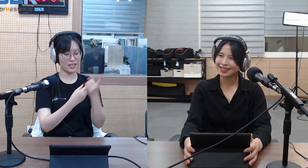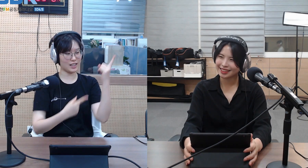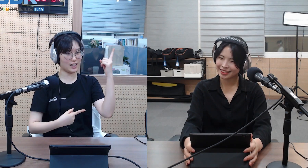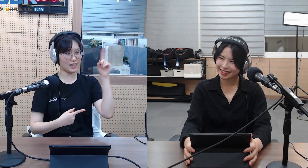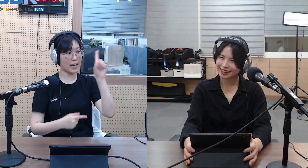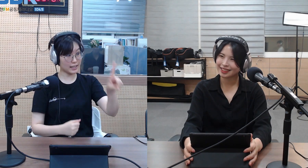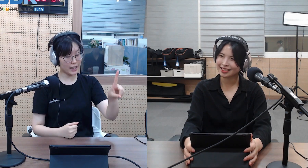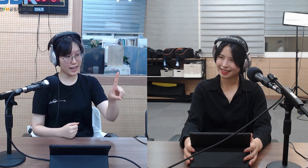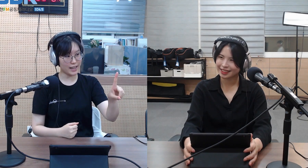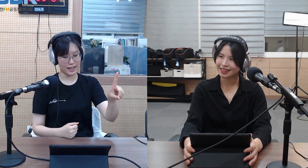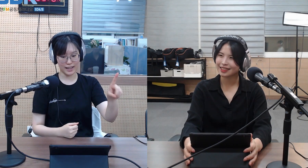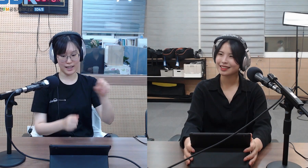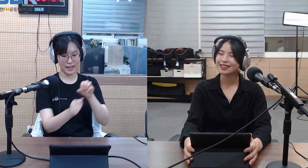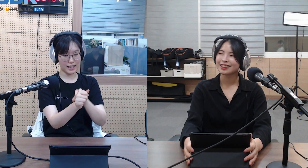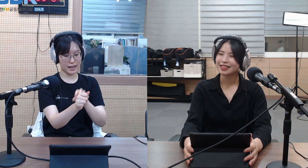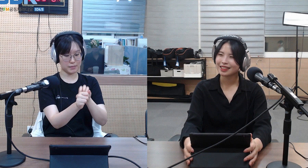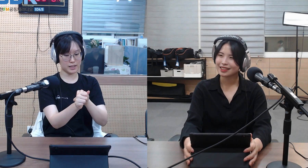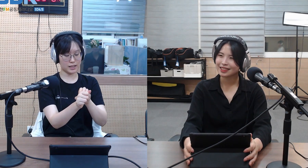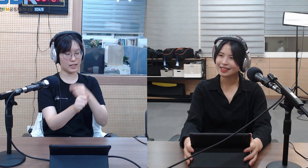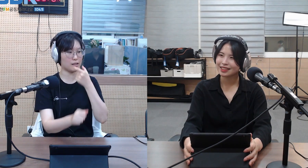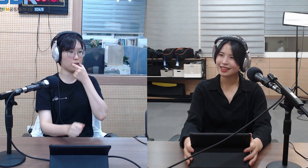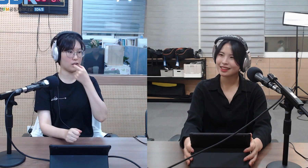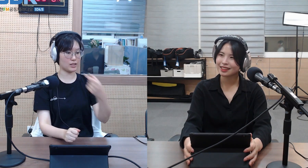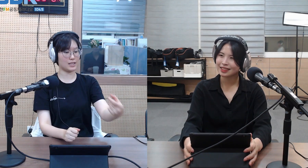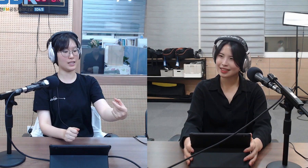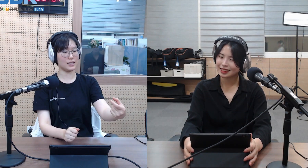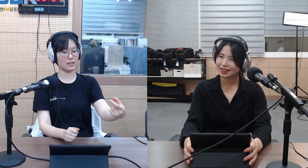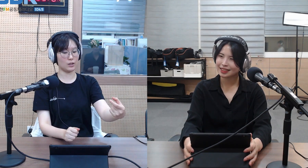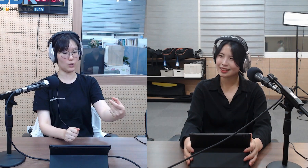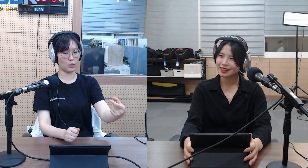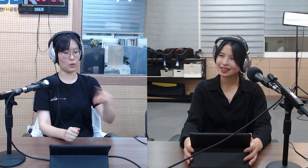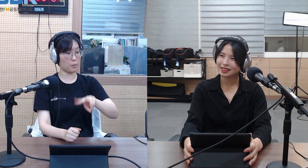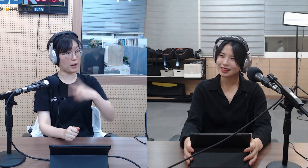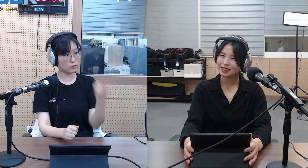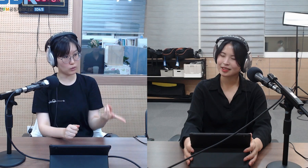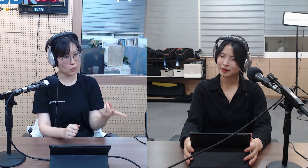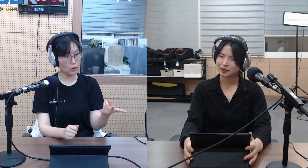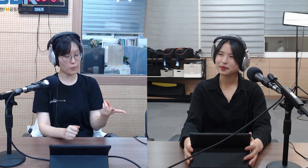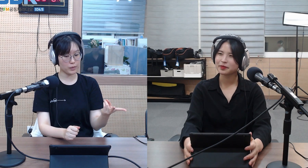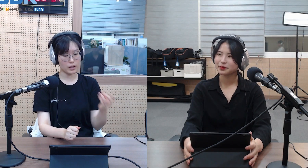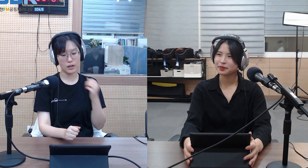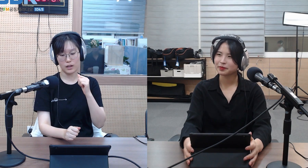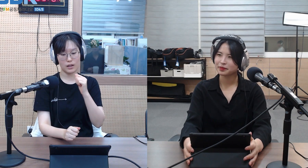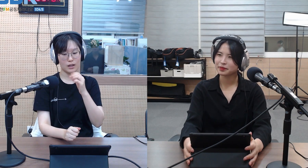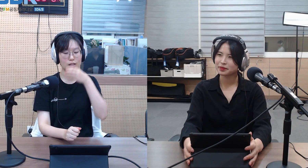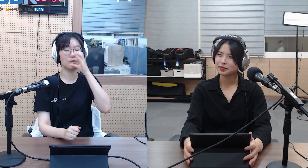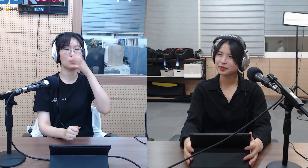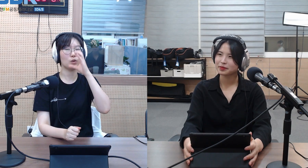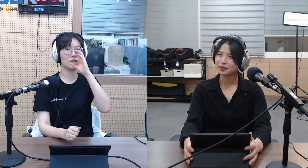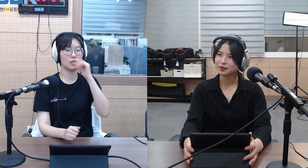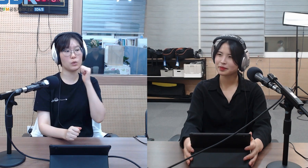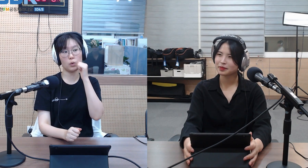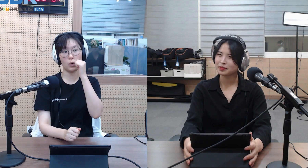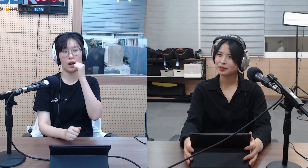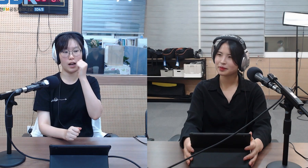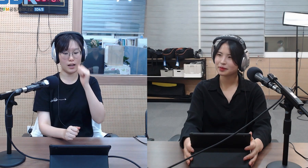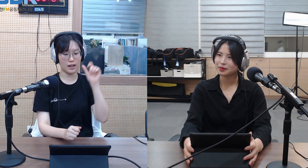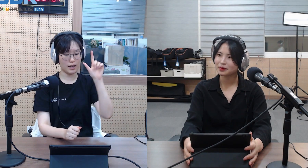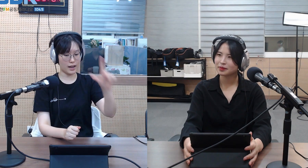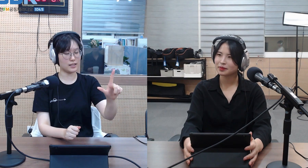세트 하나에 감자튀김에서 치즈 스틱으로 바꾸고 음료는 콜라 L